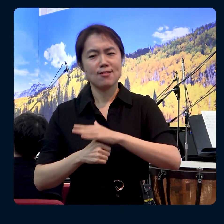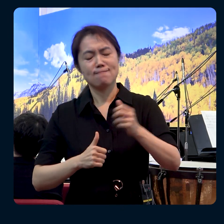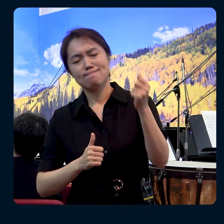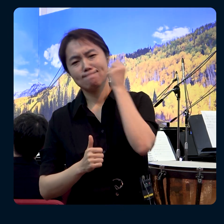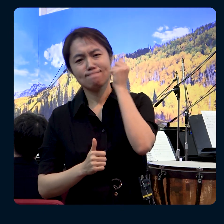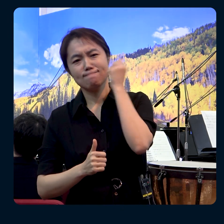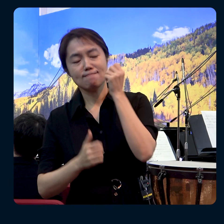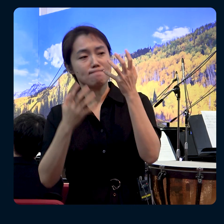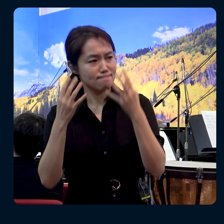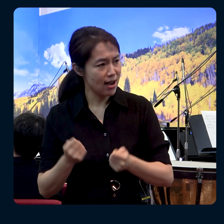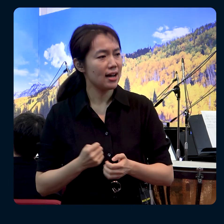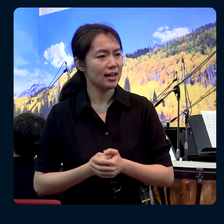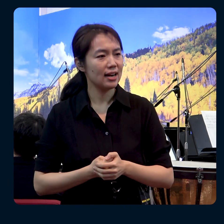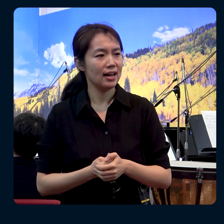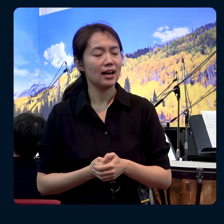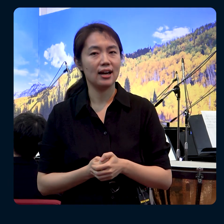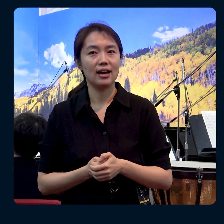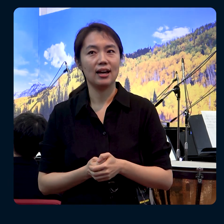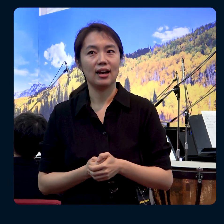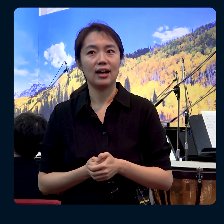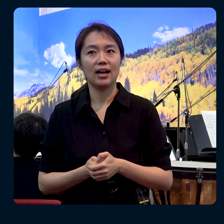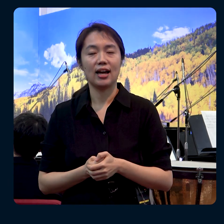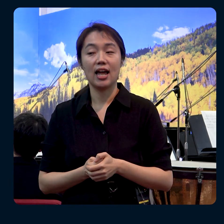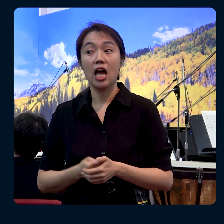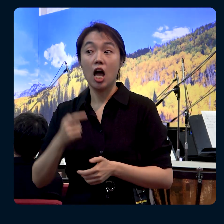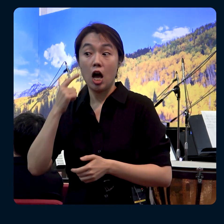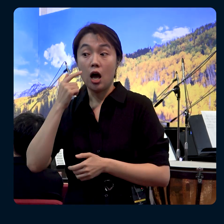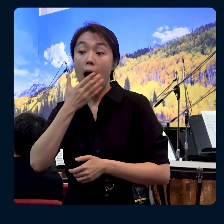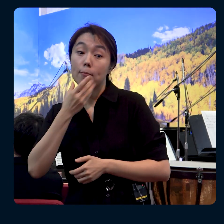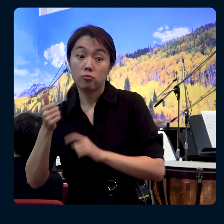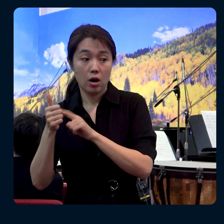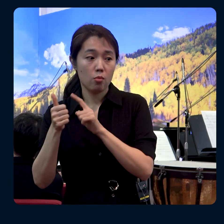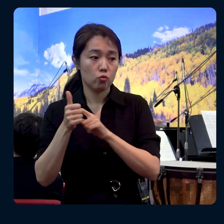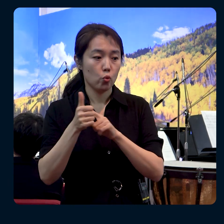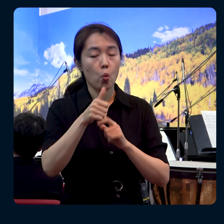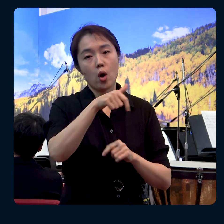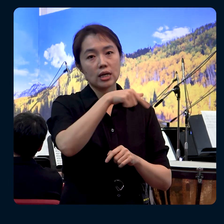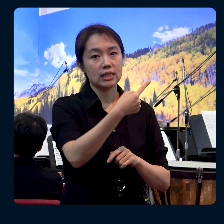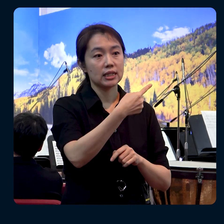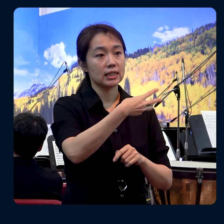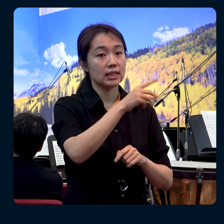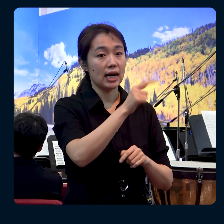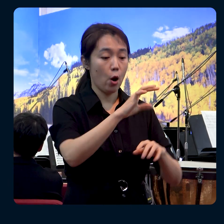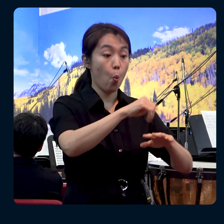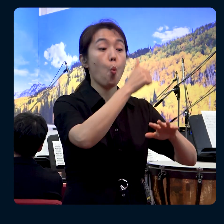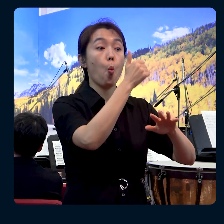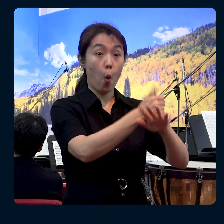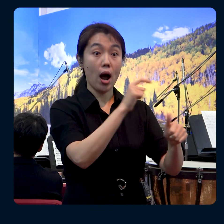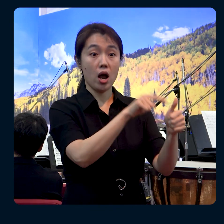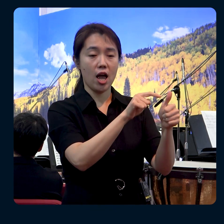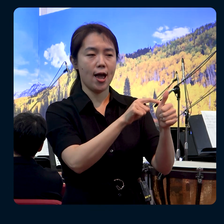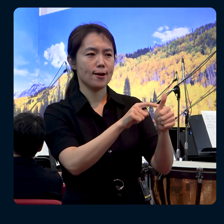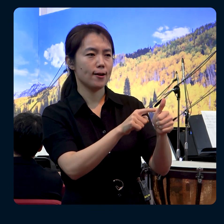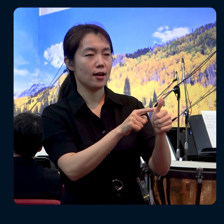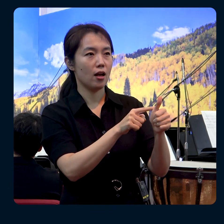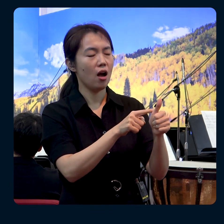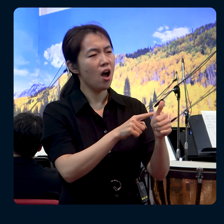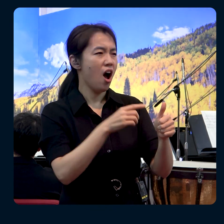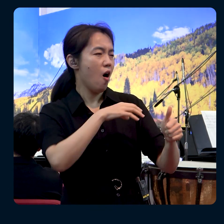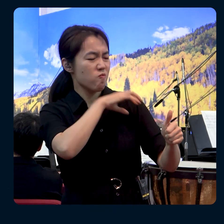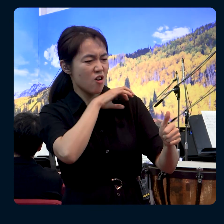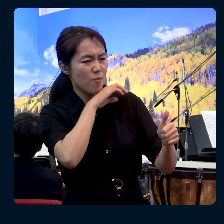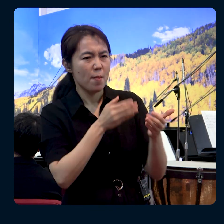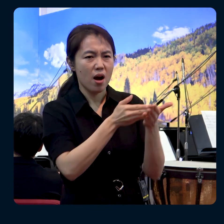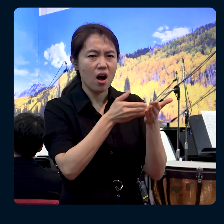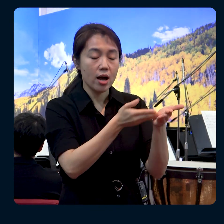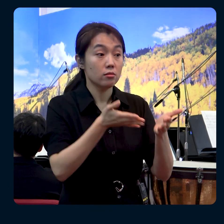아버지도 그랄 왕 아비멜렉한테 그 상황을 하소연했지만, 그러나 말씀드렸던 것처럼 한통속이다 보니까